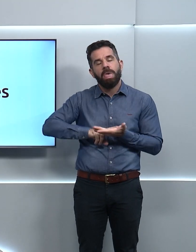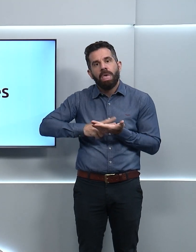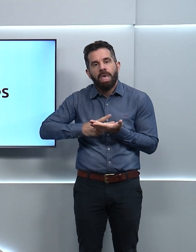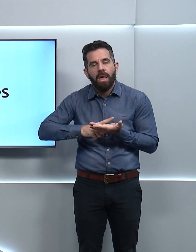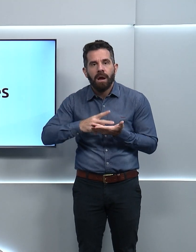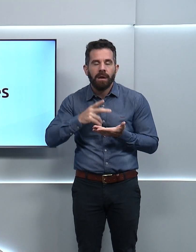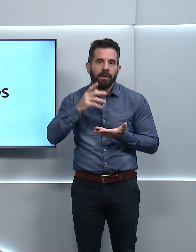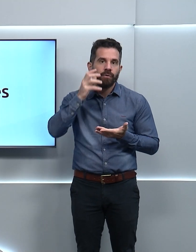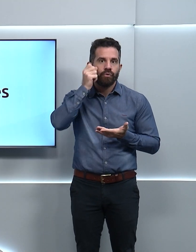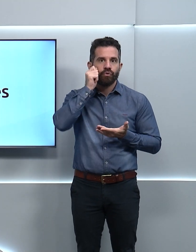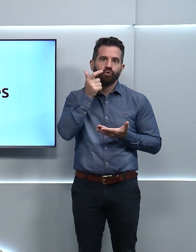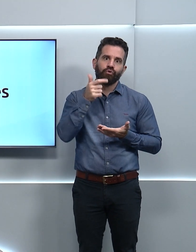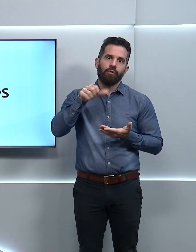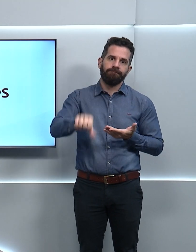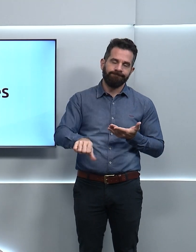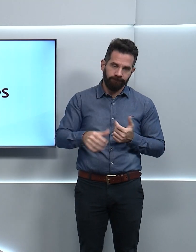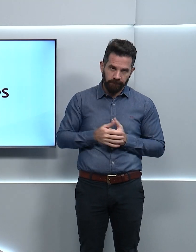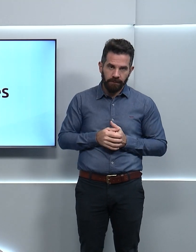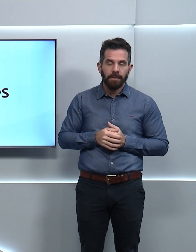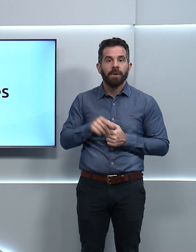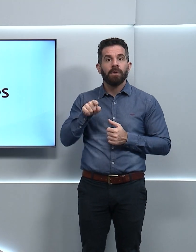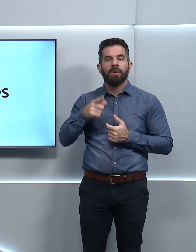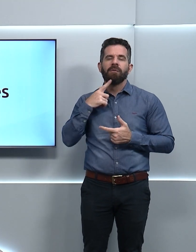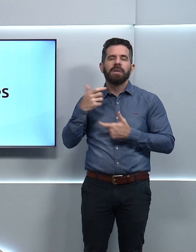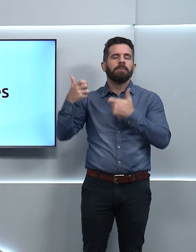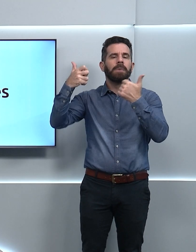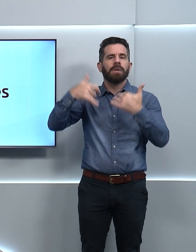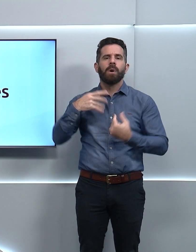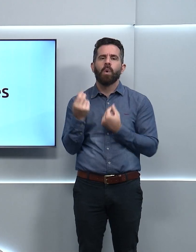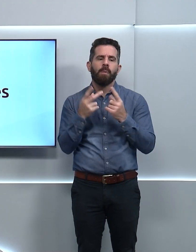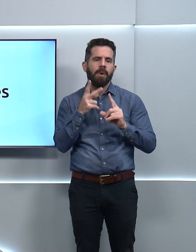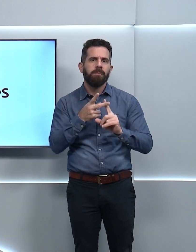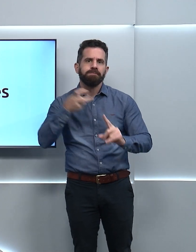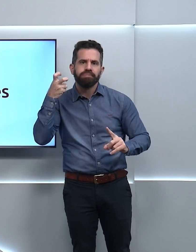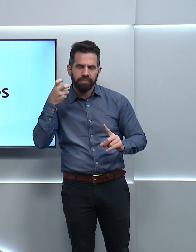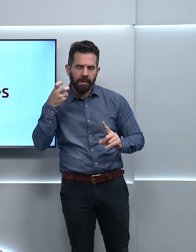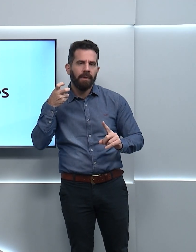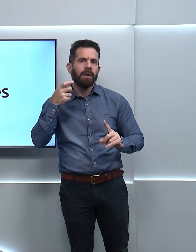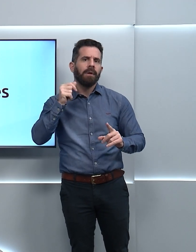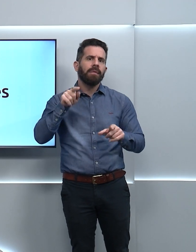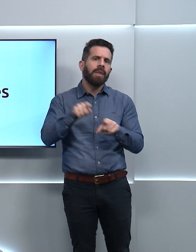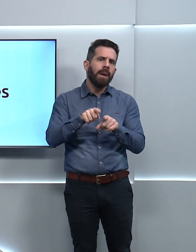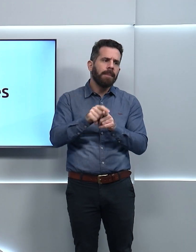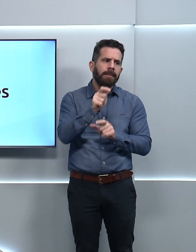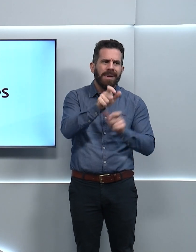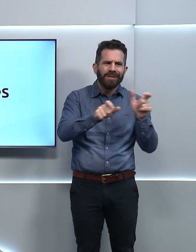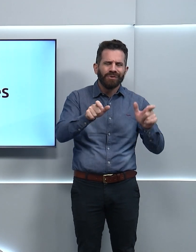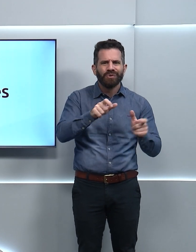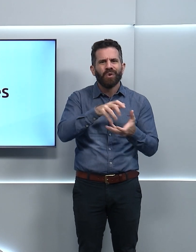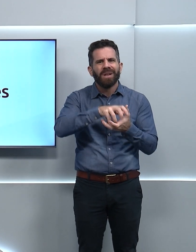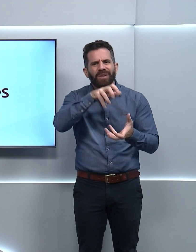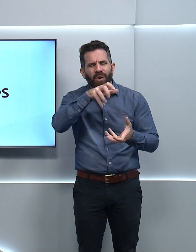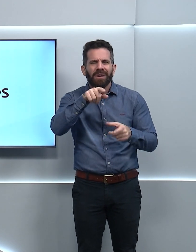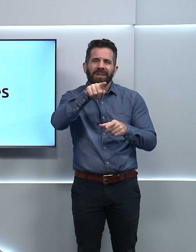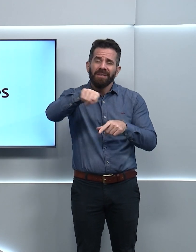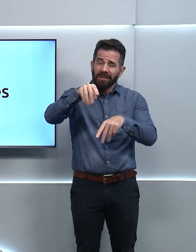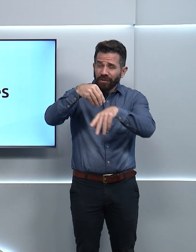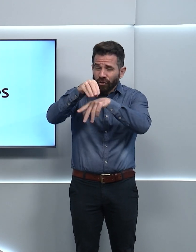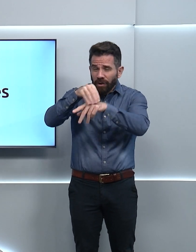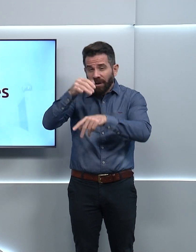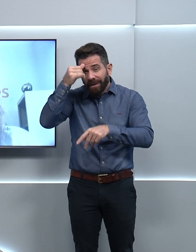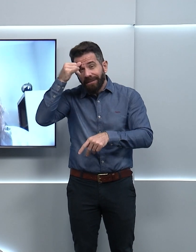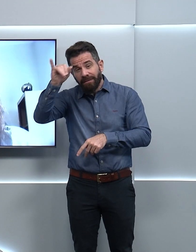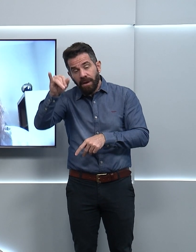situação das fraudes cometidas contra os idosos e também dicas para evitar ser uma nova vítima, a gente conversa agora com